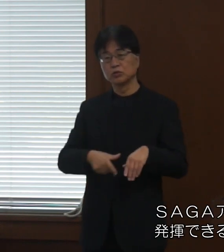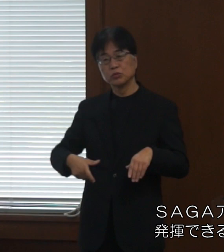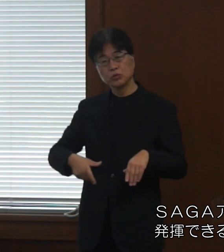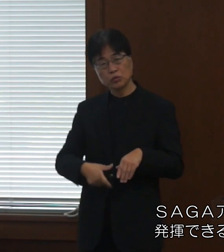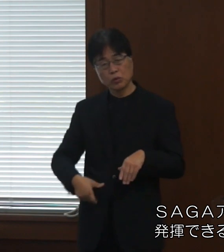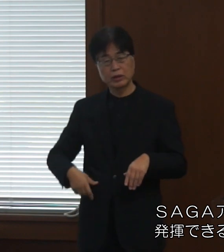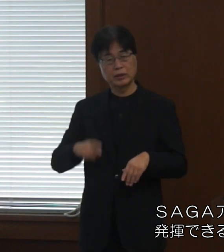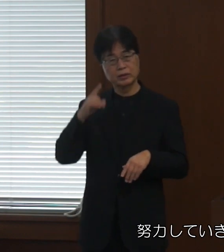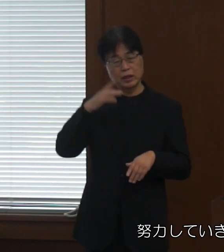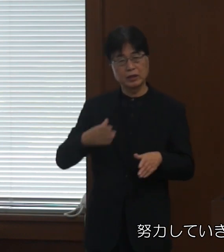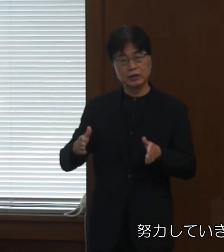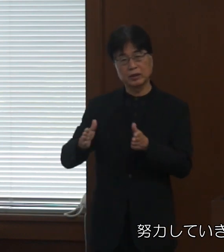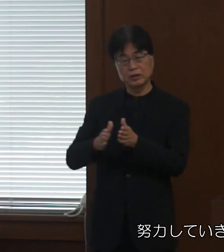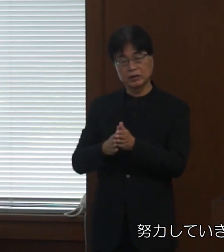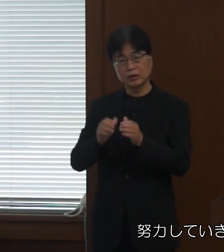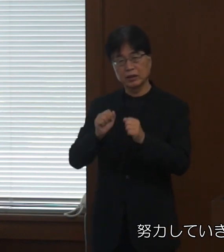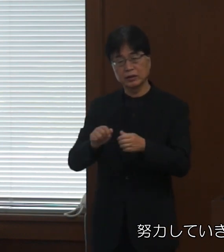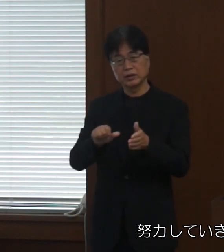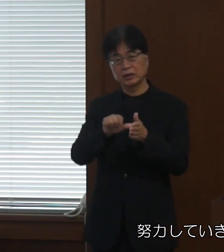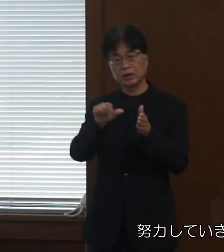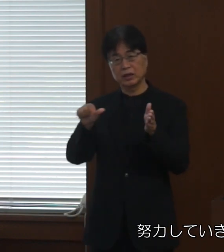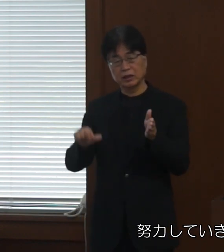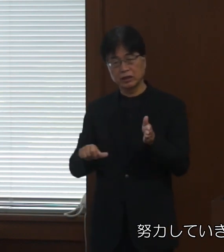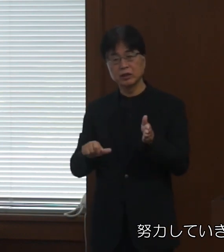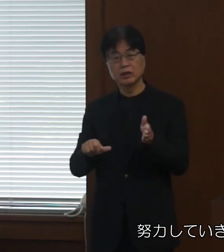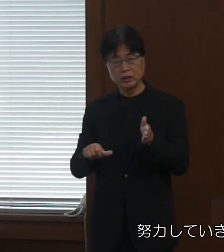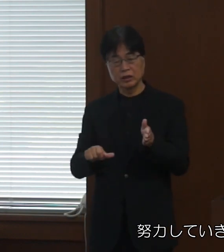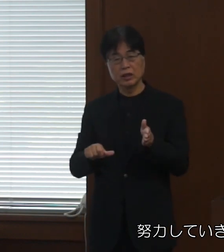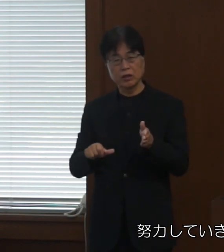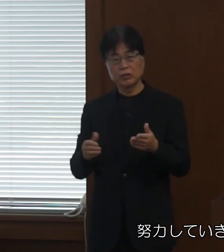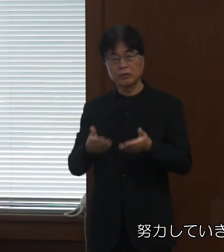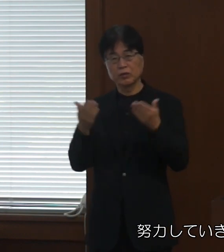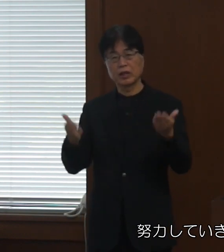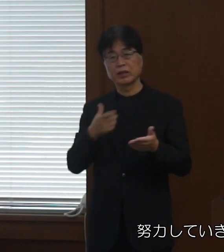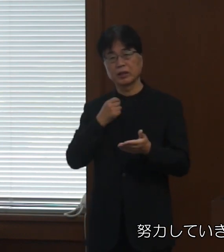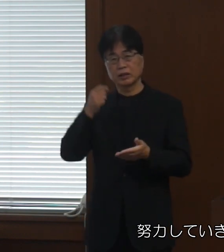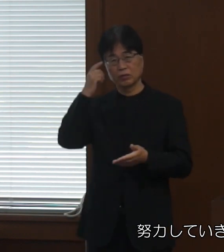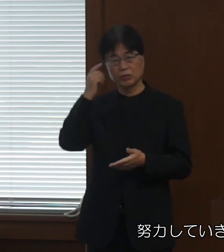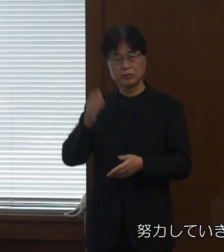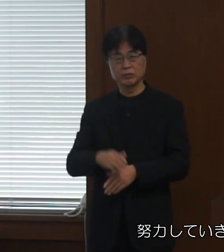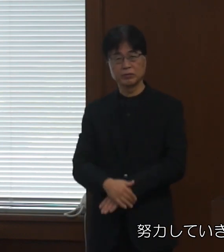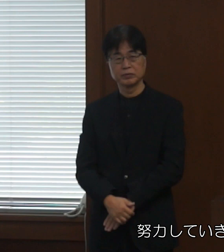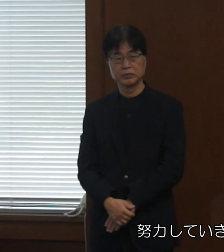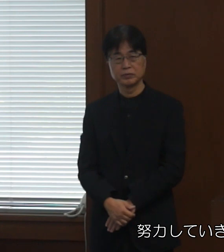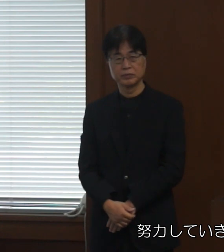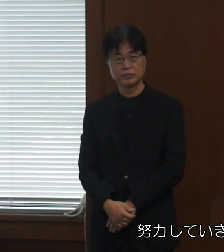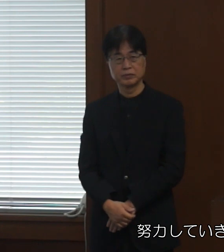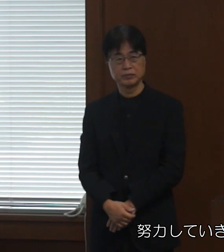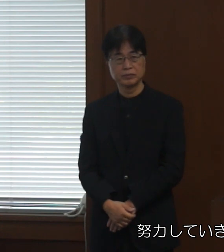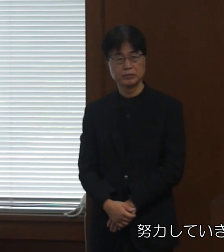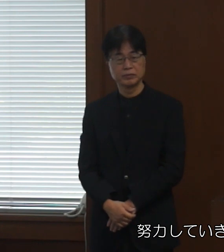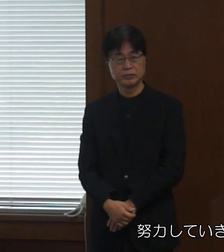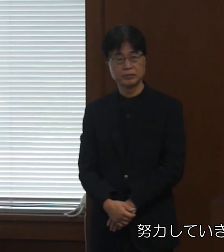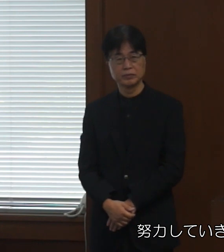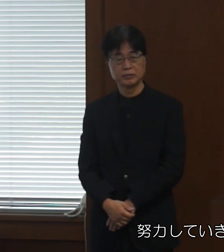アリーナの持ち味が発揮できるように努力していきたいと考えていますありがとうございます